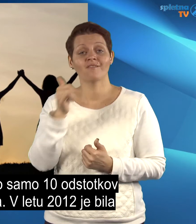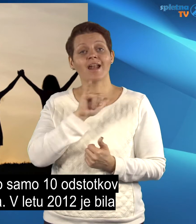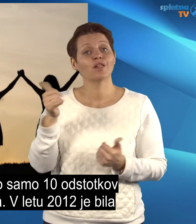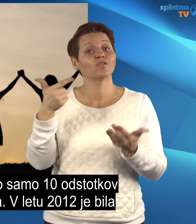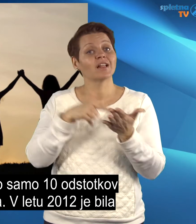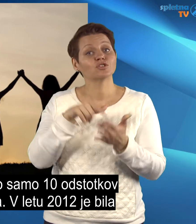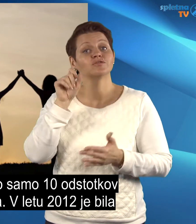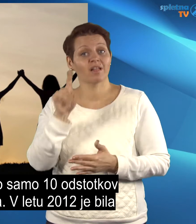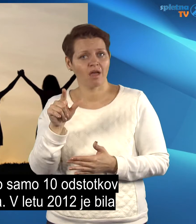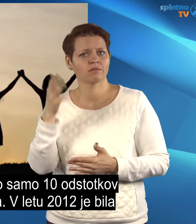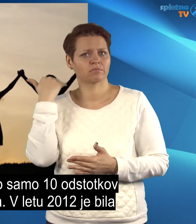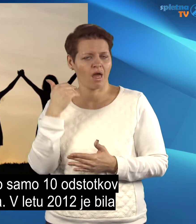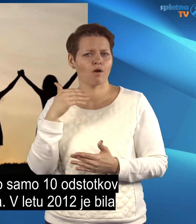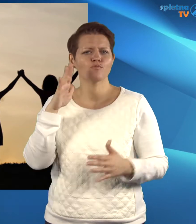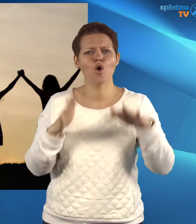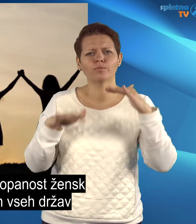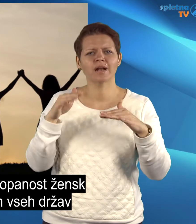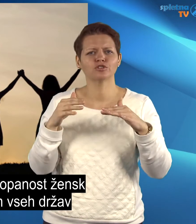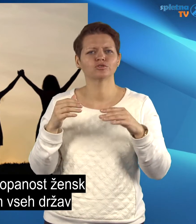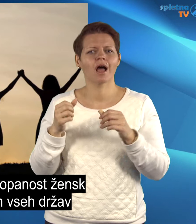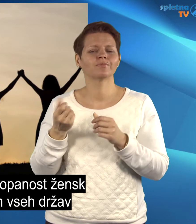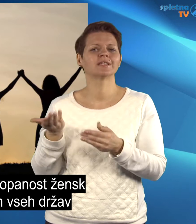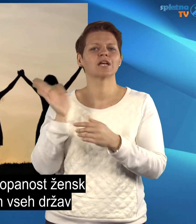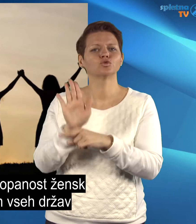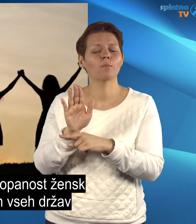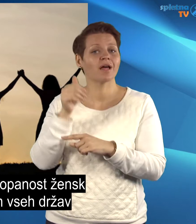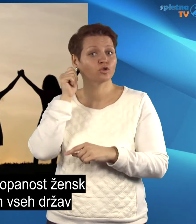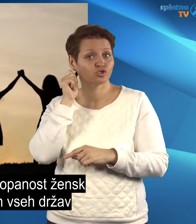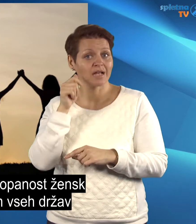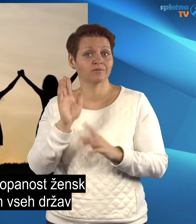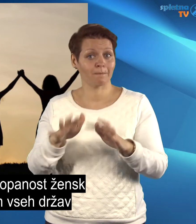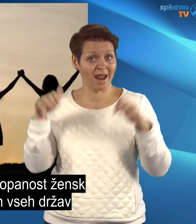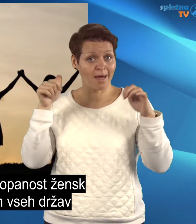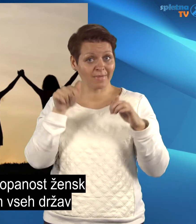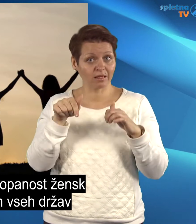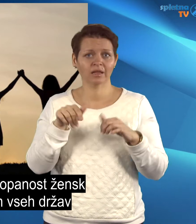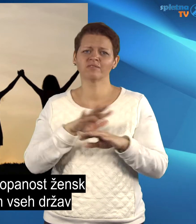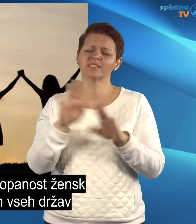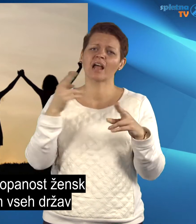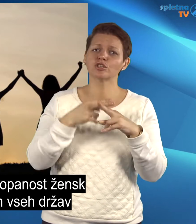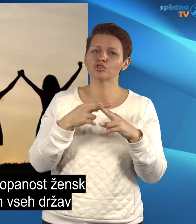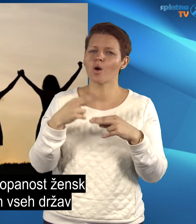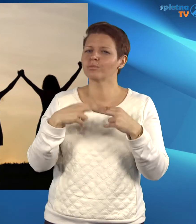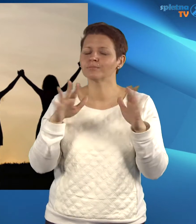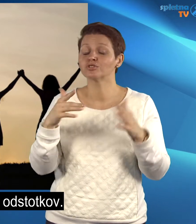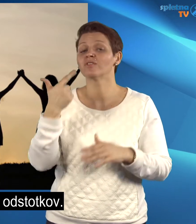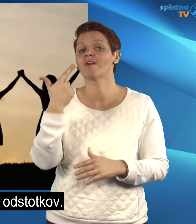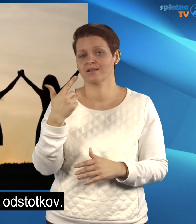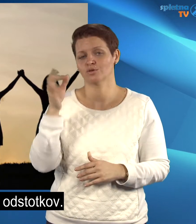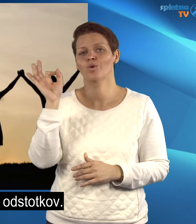V letu 2012 je bila povprečna zastopanost žensk v parlamentih vseh držav približno